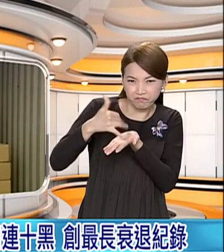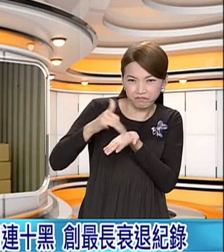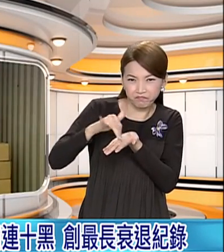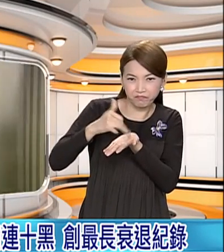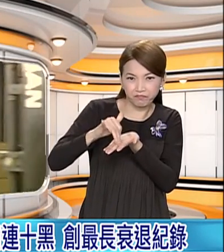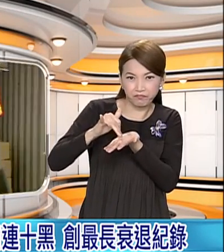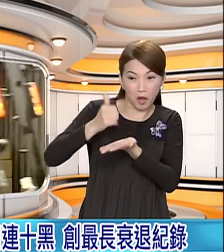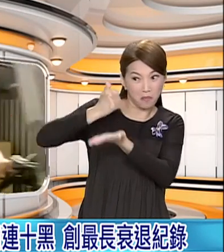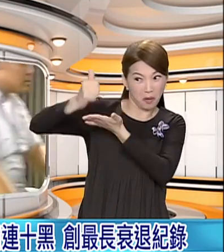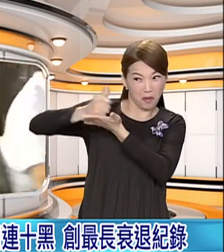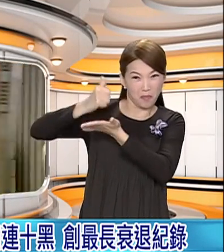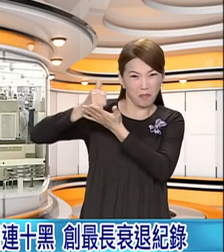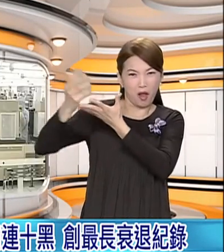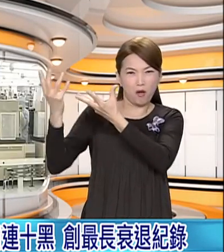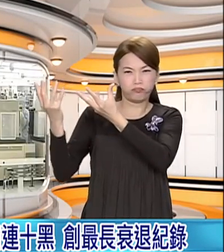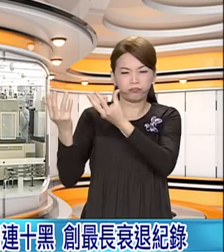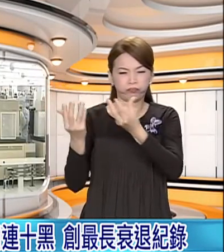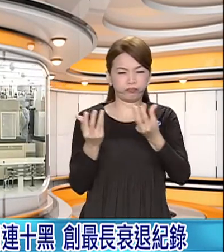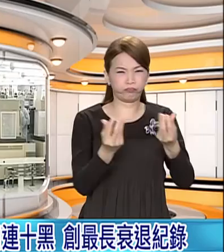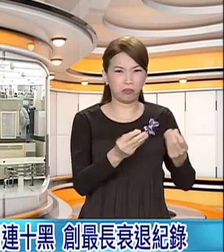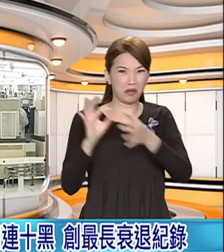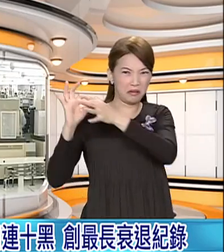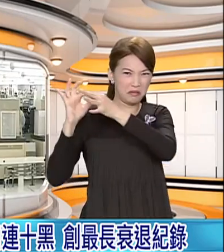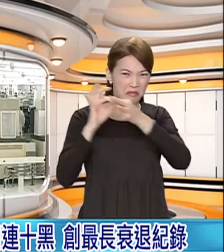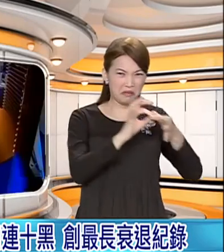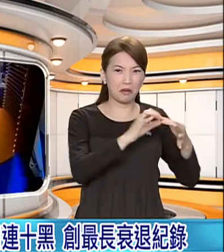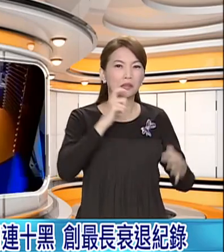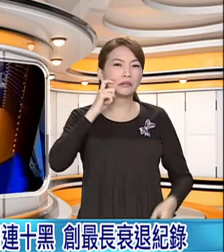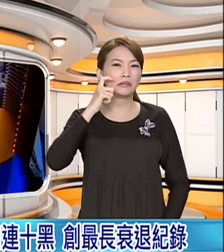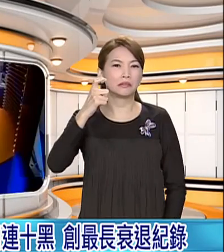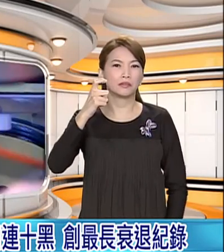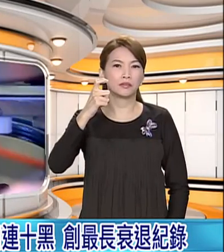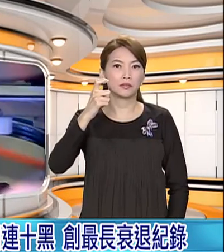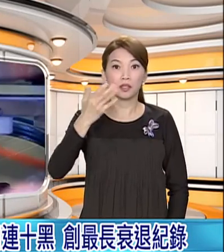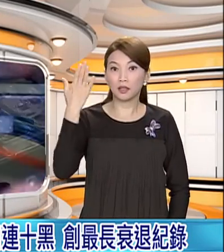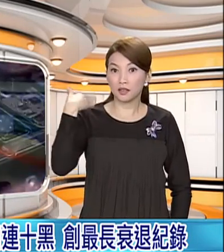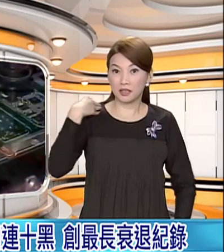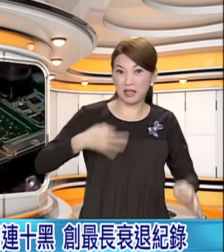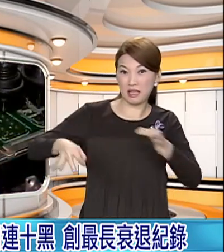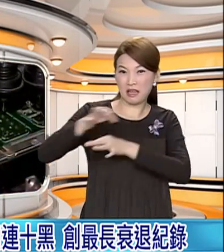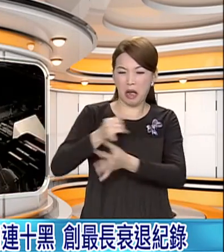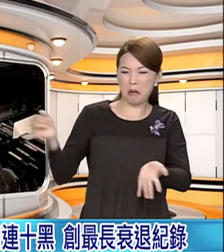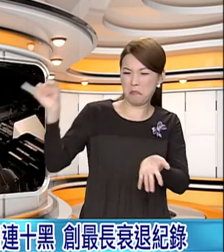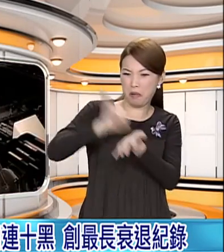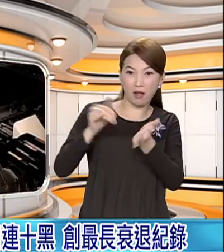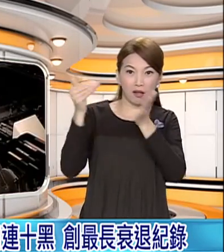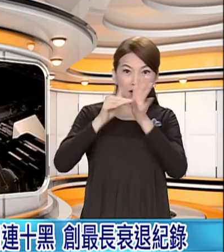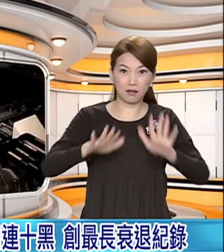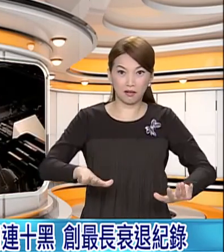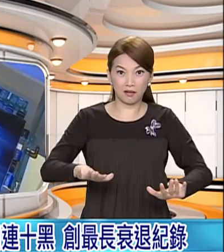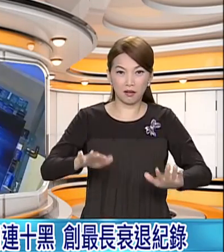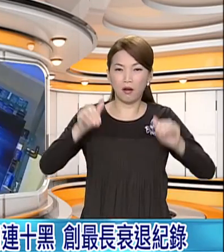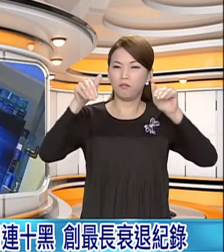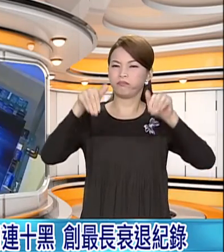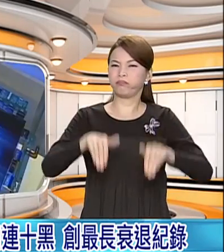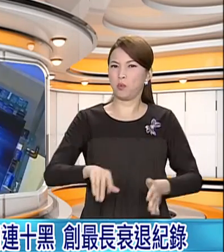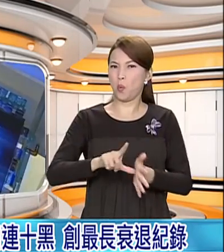计，出口是连续10个月衰退，创下金融海啸以来最长的衰退记